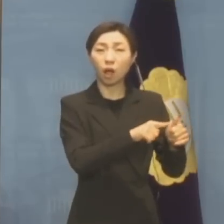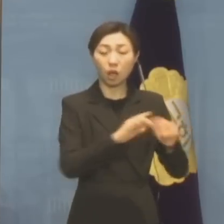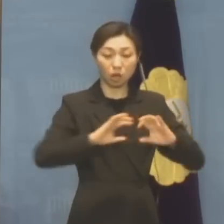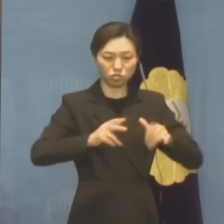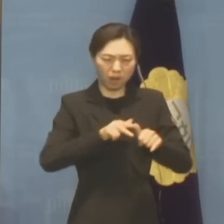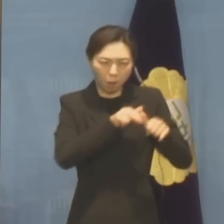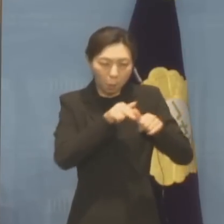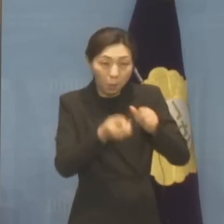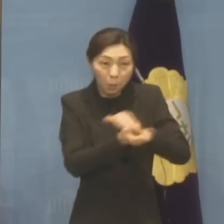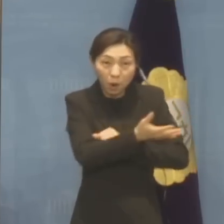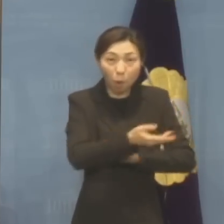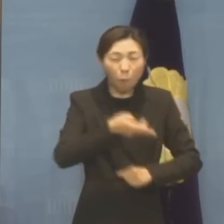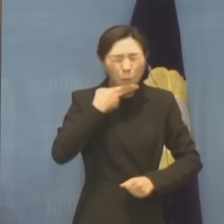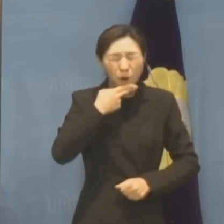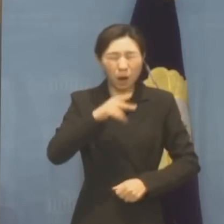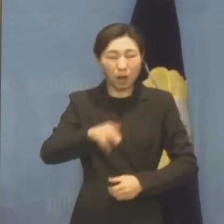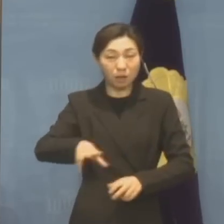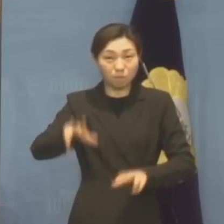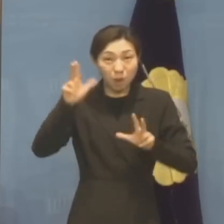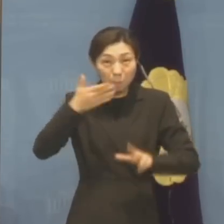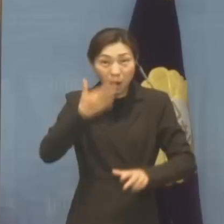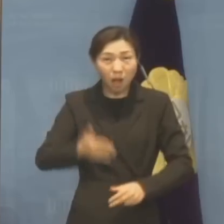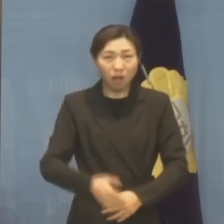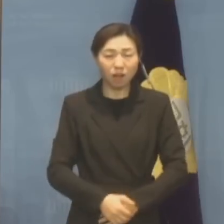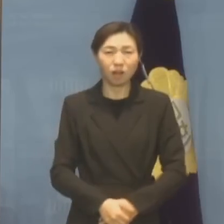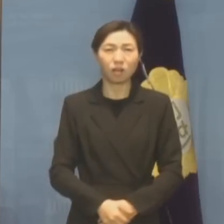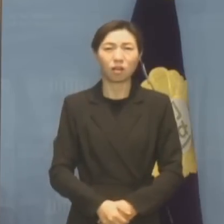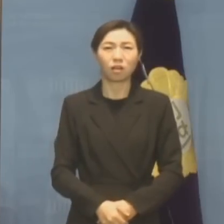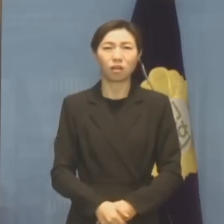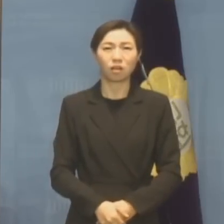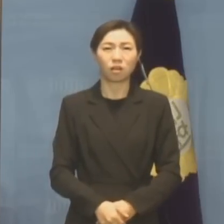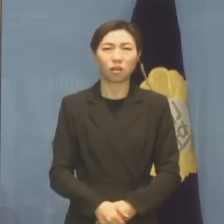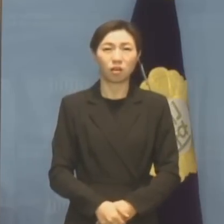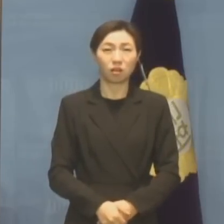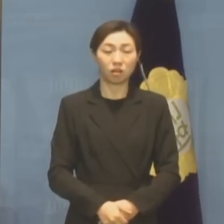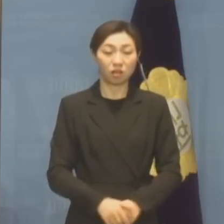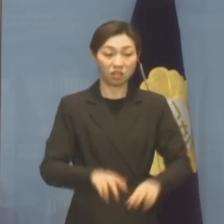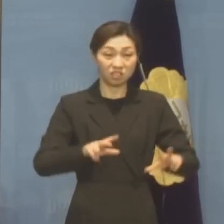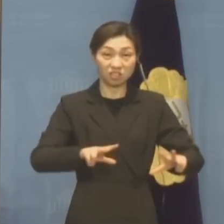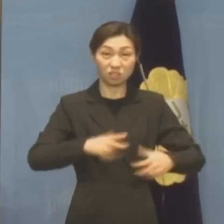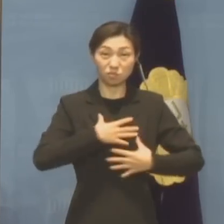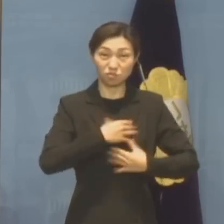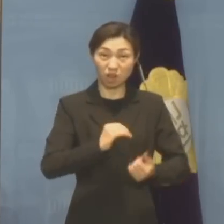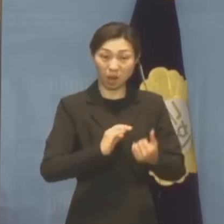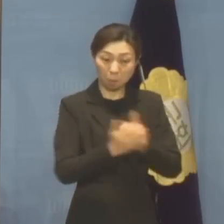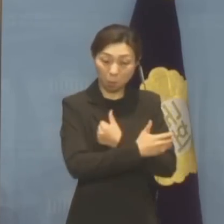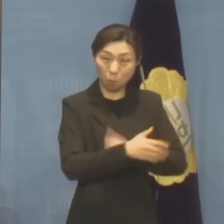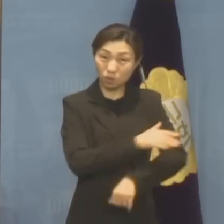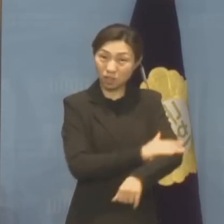있겠습니까? 윤석열 정부에서 국가안보가 제대로 지켜주고 있다고 말할 수 있겠습니까?